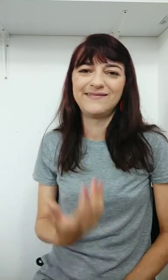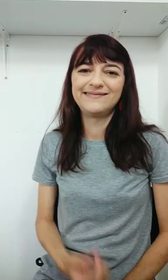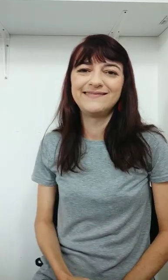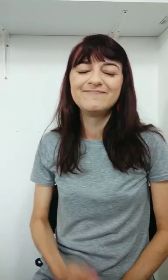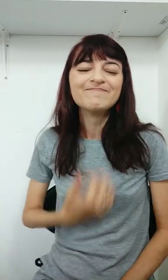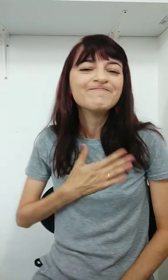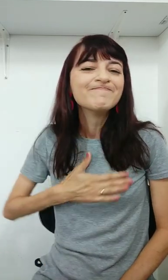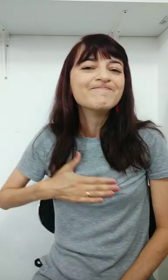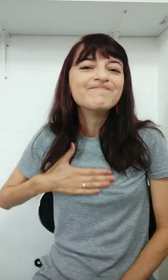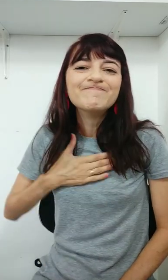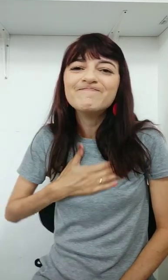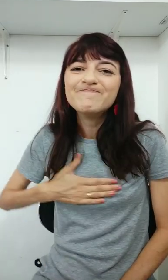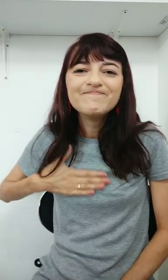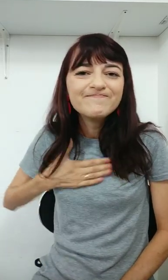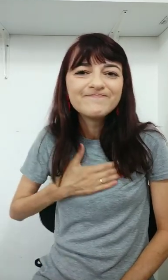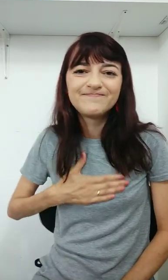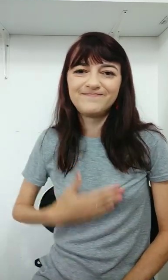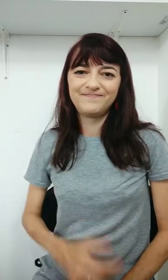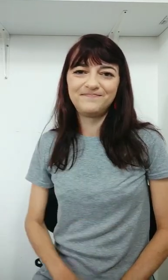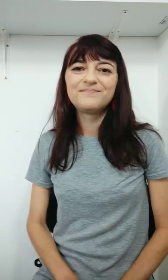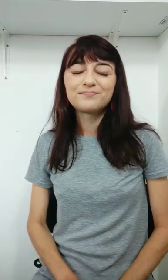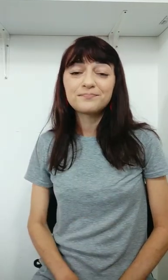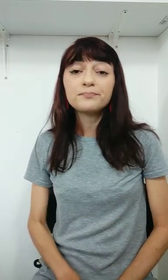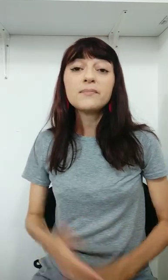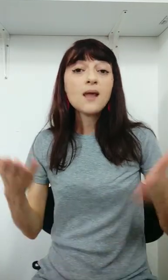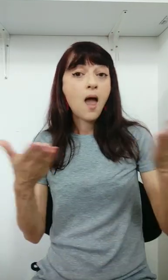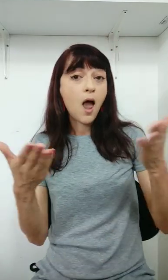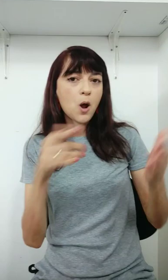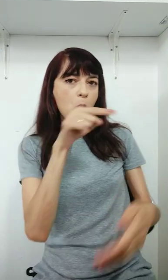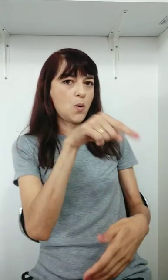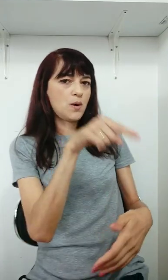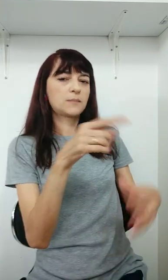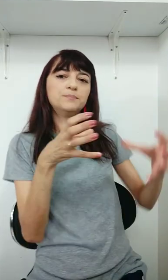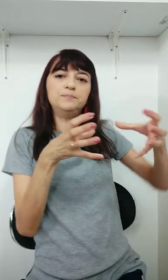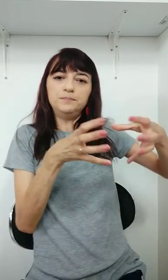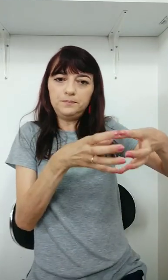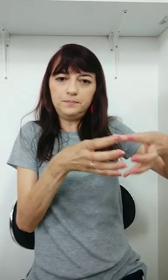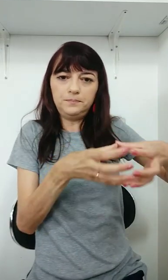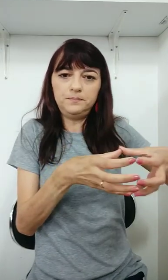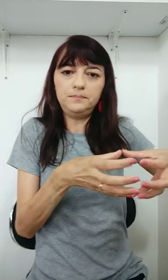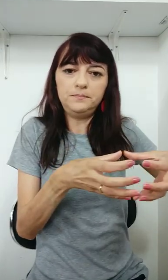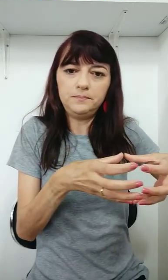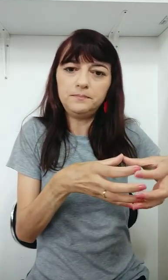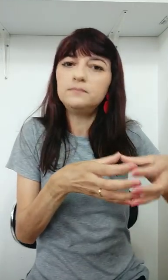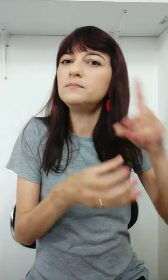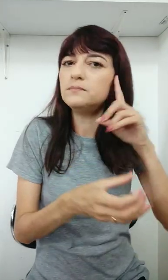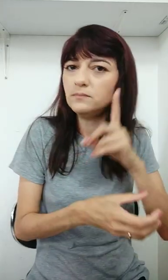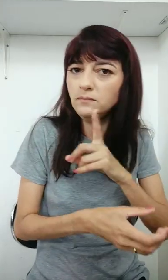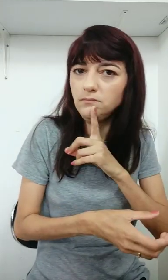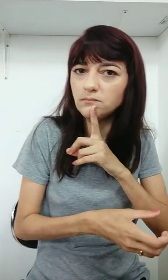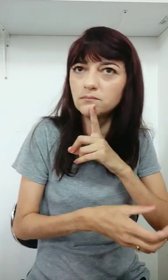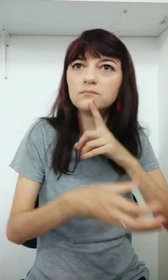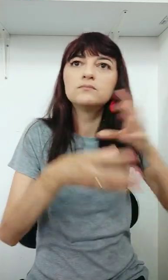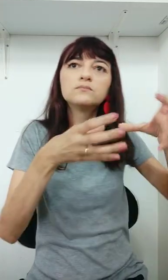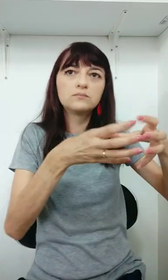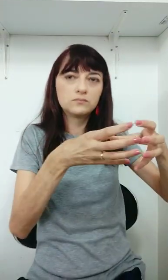muito bom, tá? Isso é muito bom e é muito bom realmente a gente ver essa união. Agora eu vou falar um pouco da